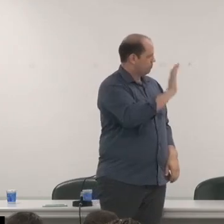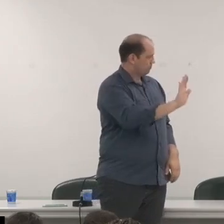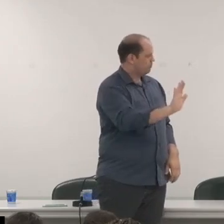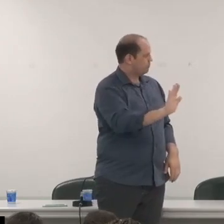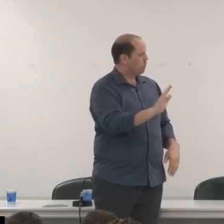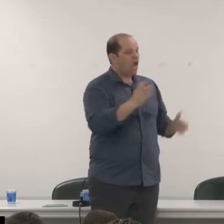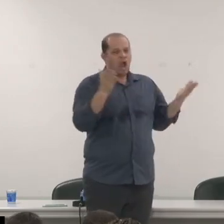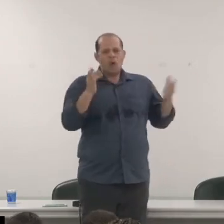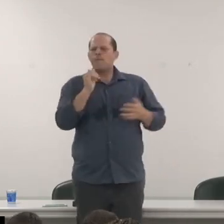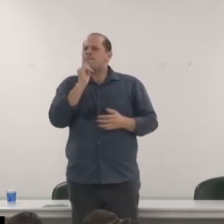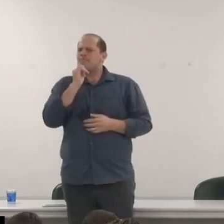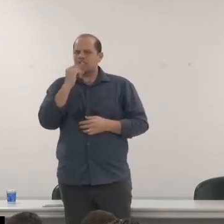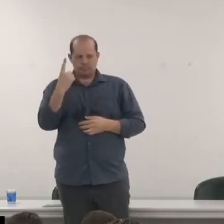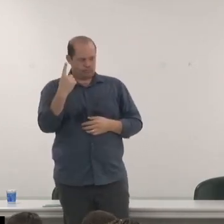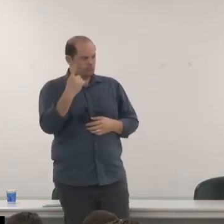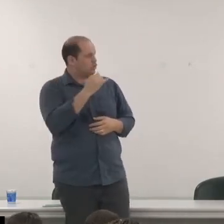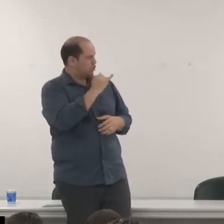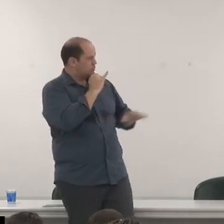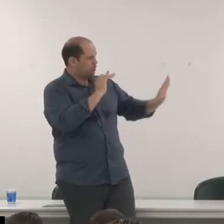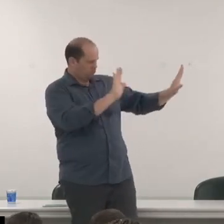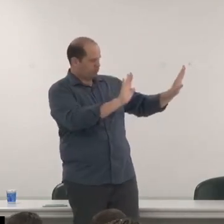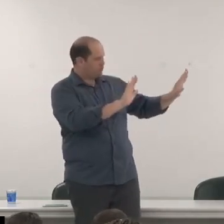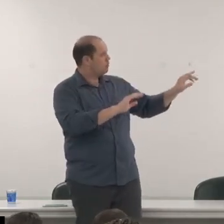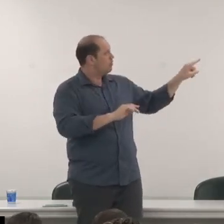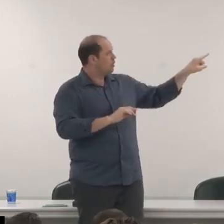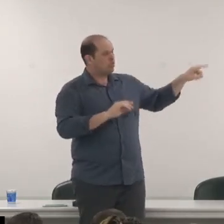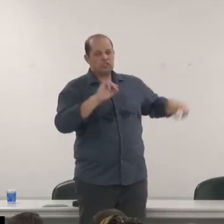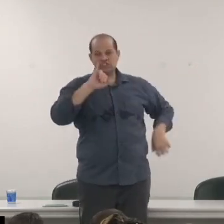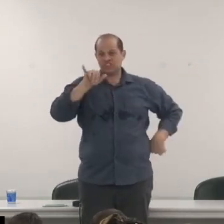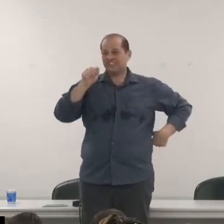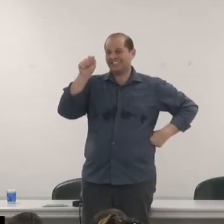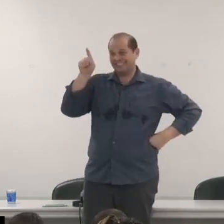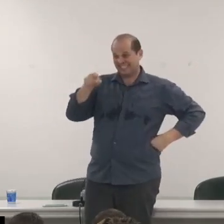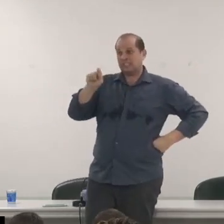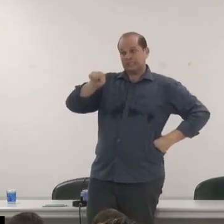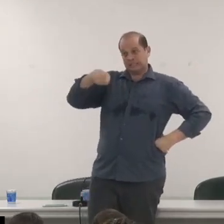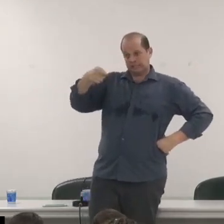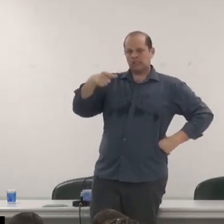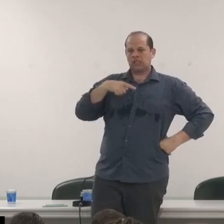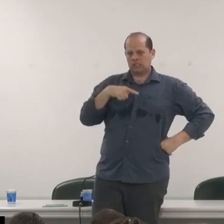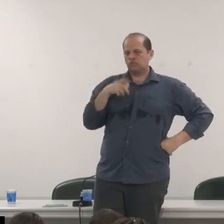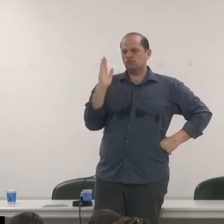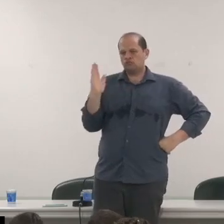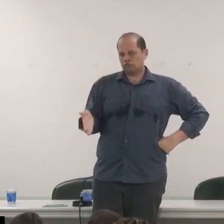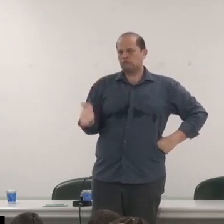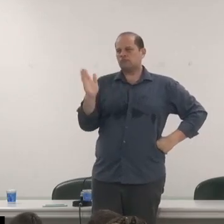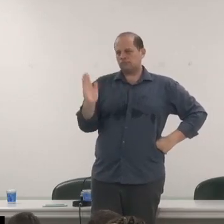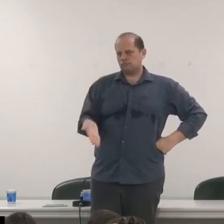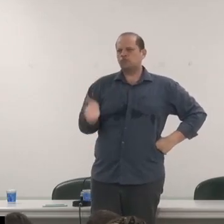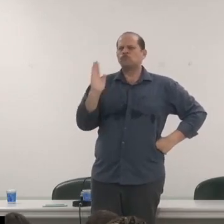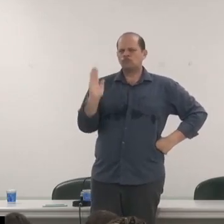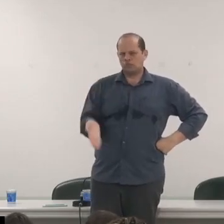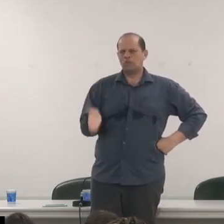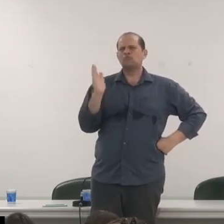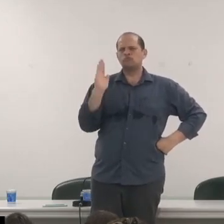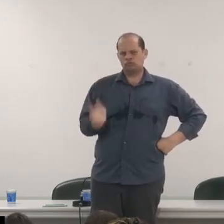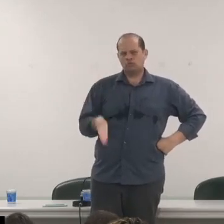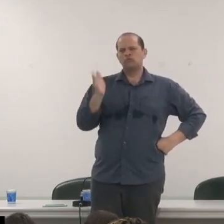um. Então, por exemplo, cópia apenas de uma única sílaba. Então, esse aqui é o sinal convencionalizado